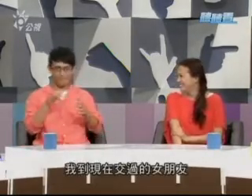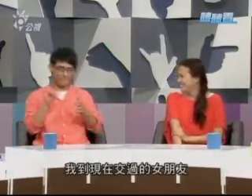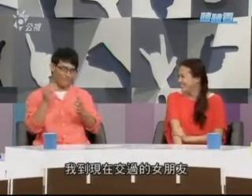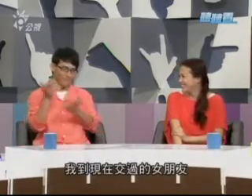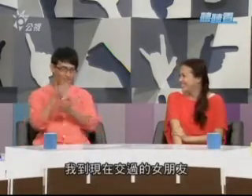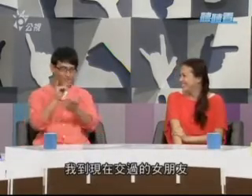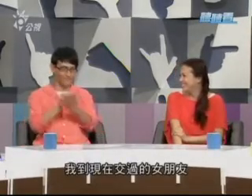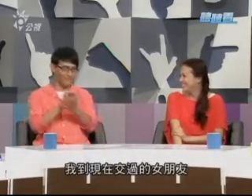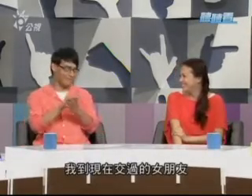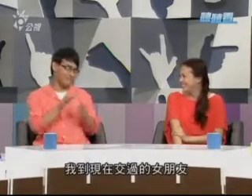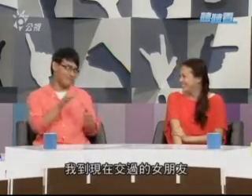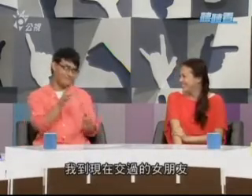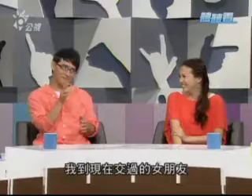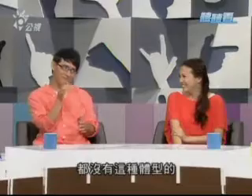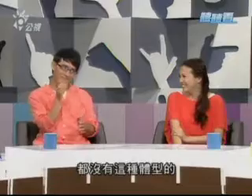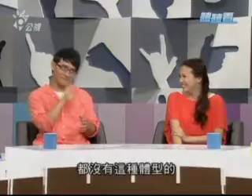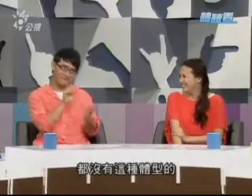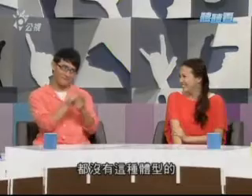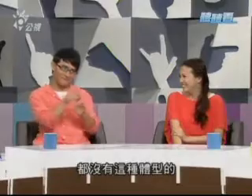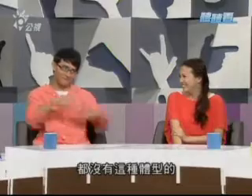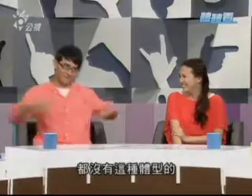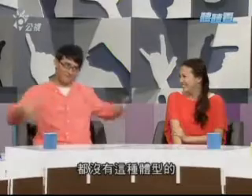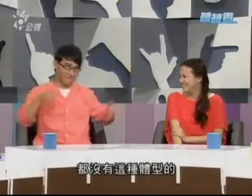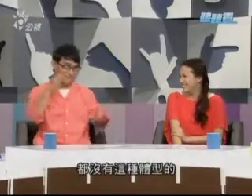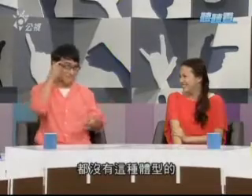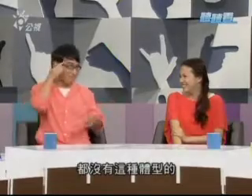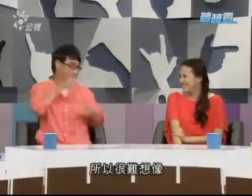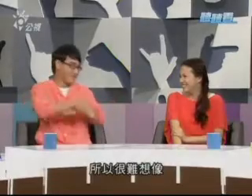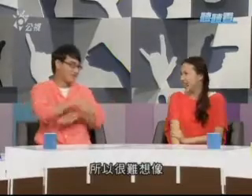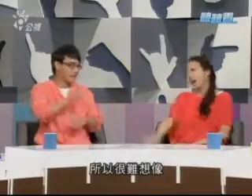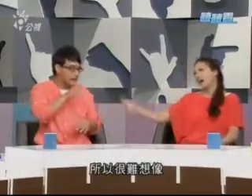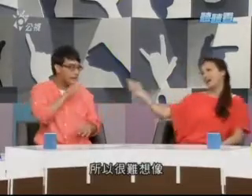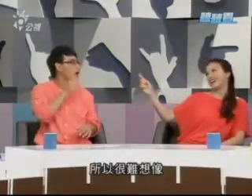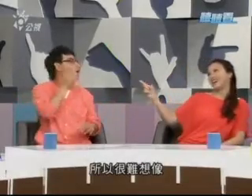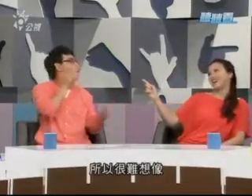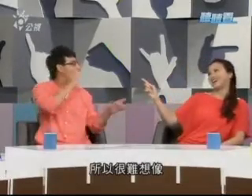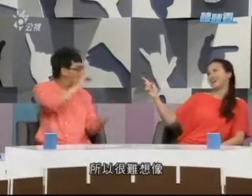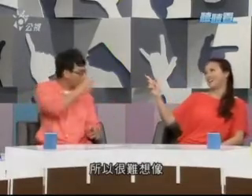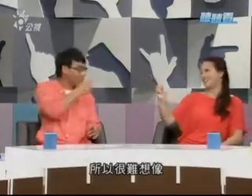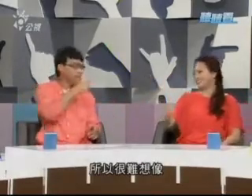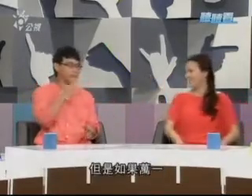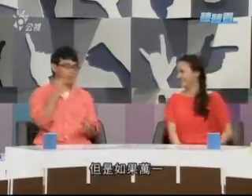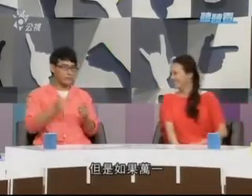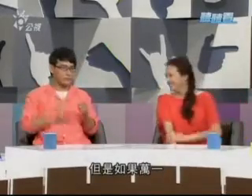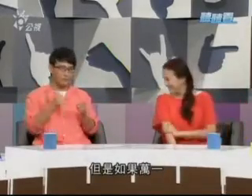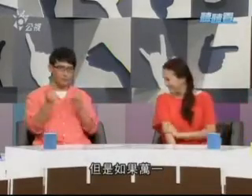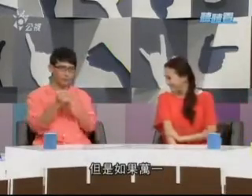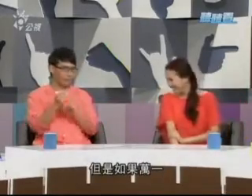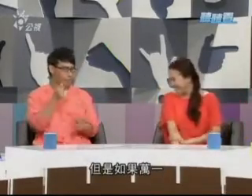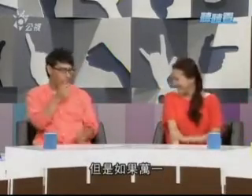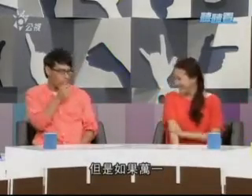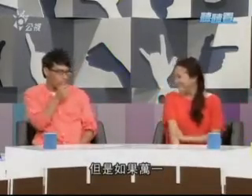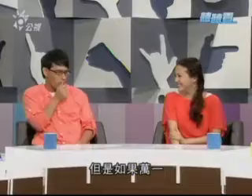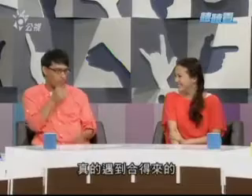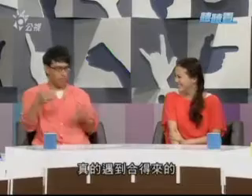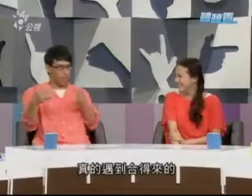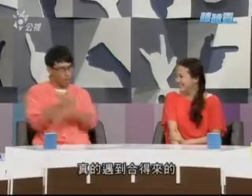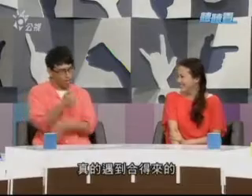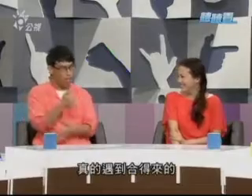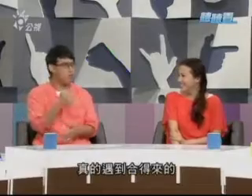在交过的女朋友都没有这种体型的，所以很难想象啊。但是如果万一啊真的遇到